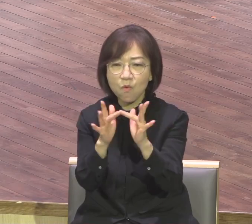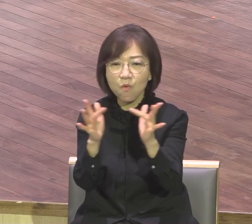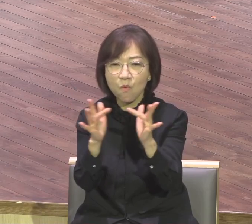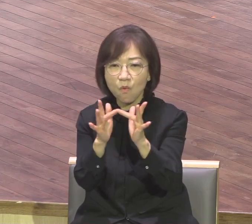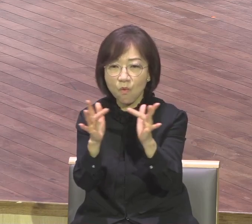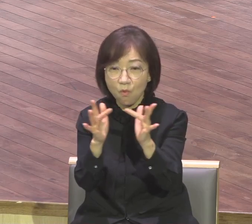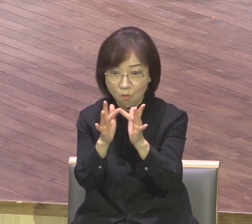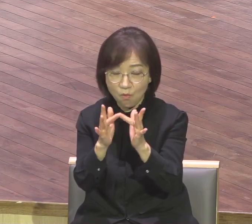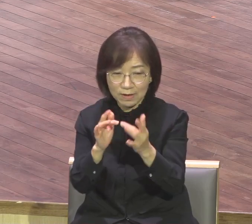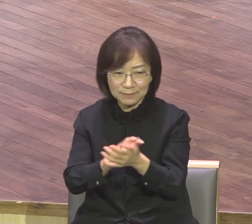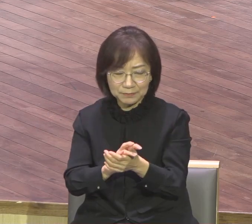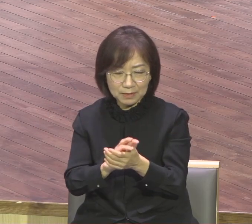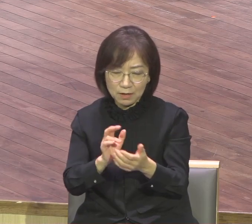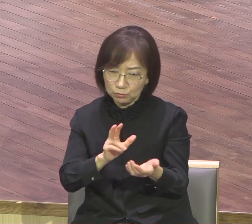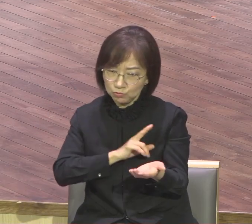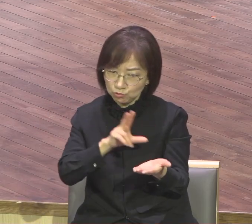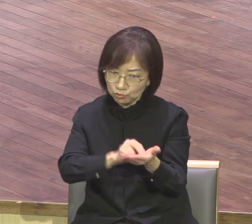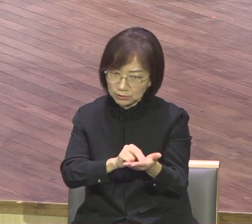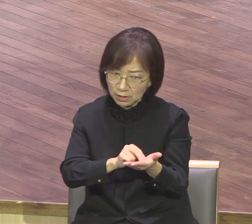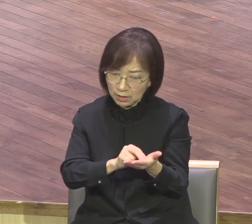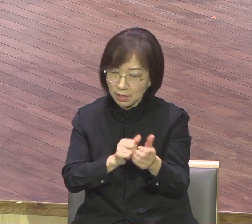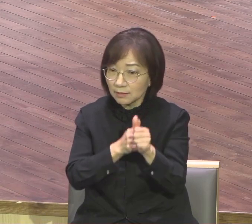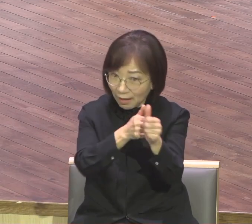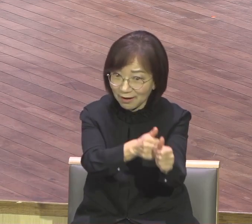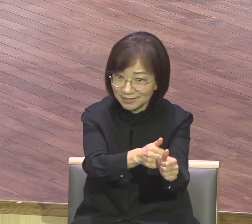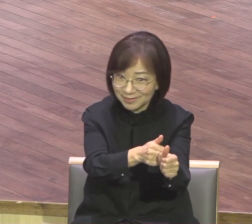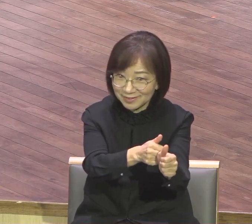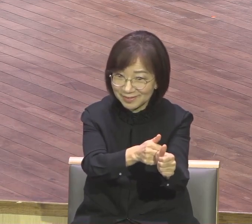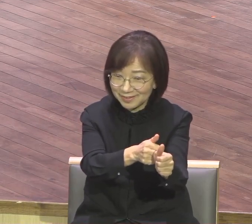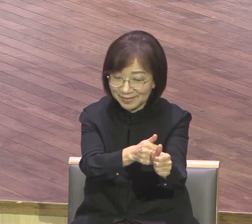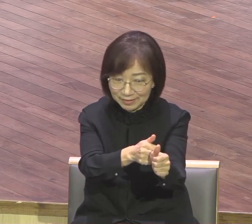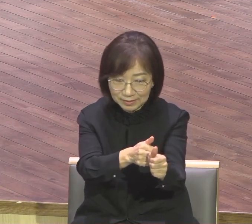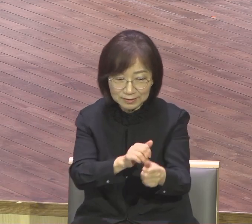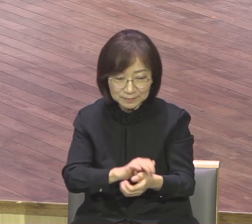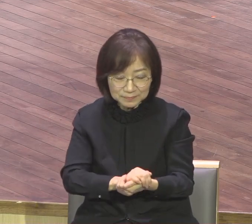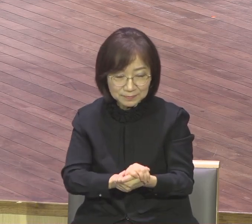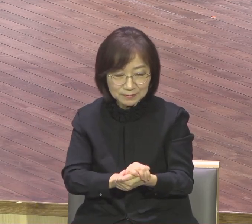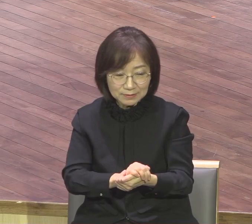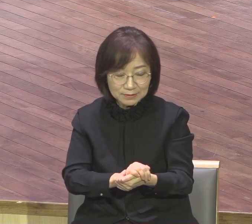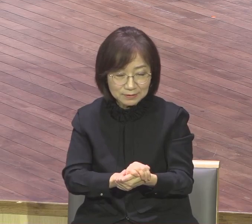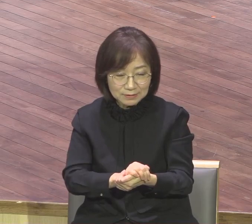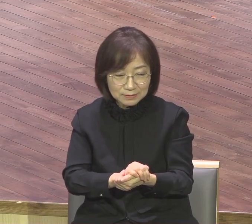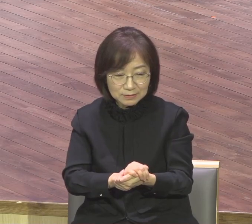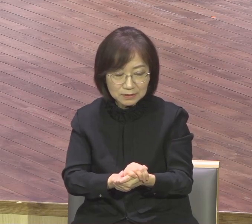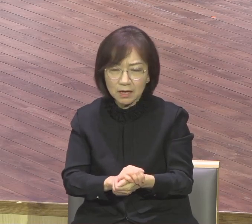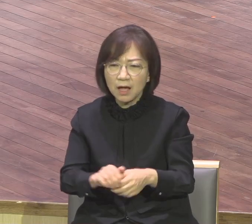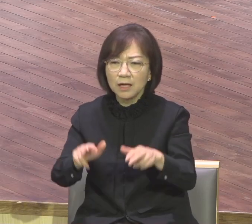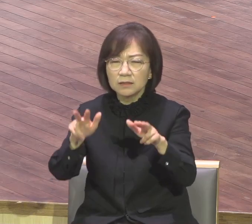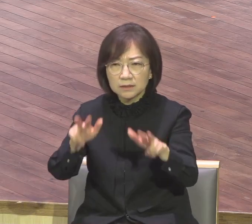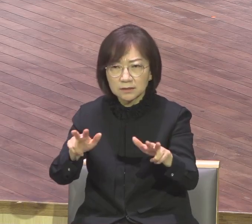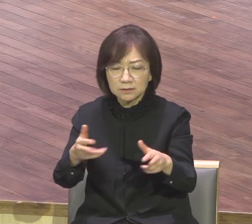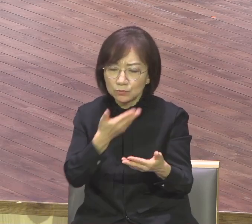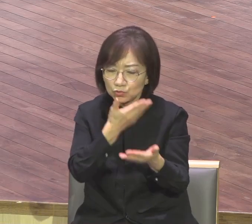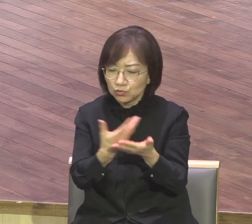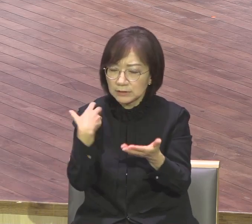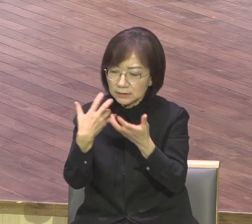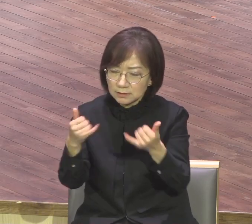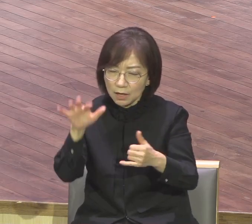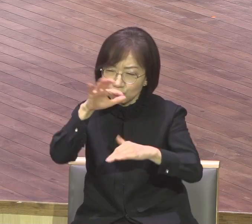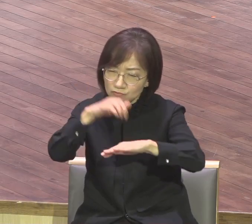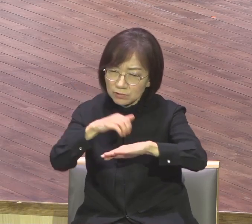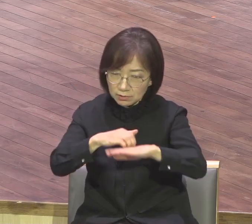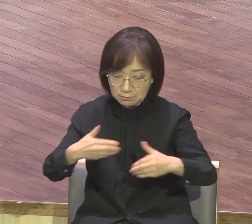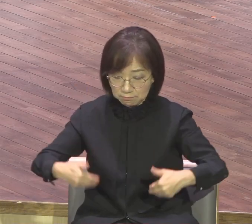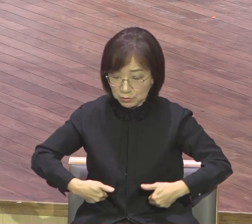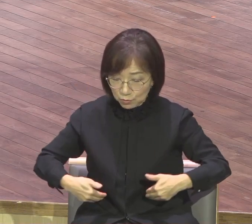그래서 주제별로 훈련별로 이분들이 이 렘노트도 해야 되고 지금 뭐 중직자들도 해야 되고 엄청나게